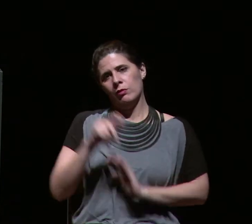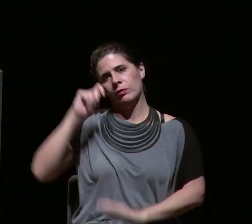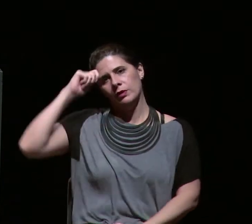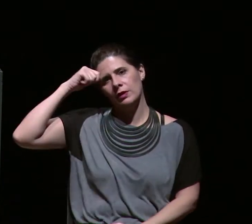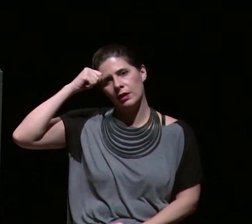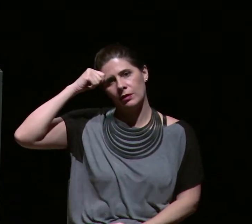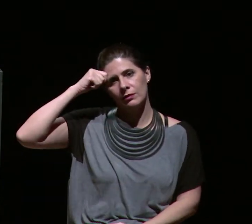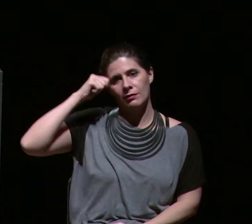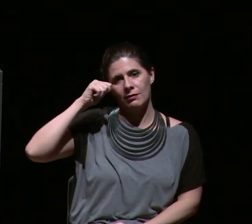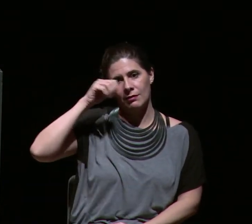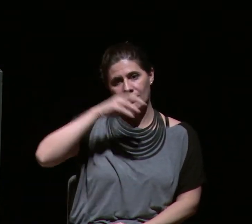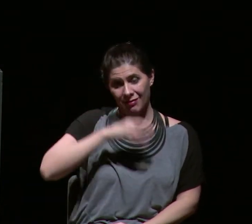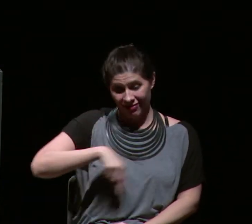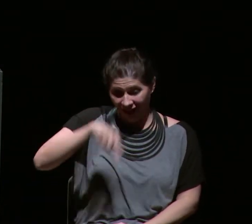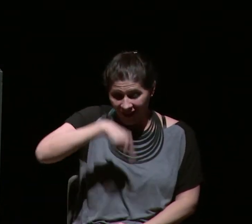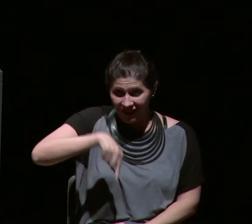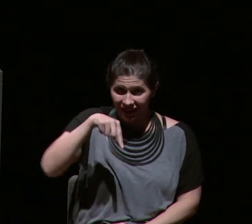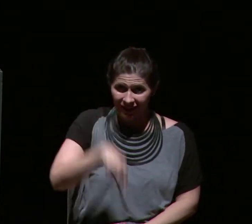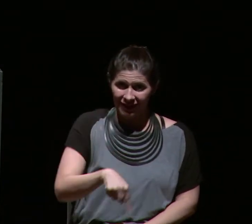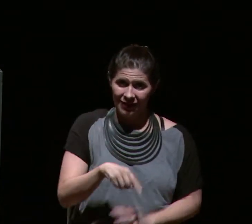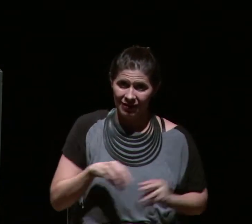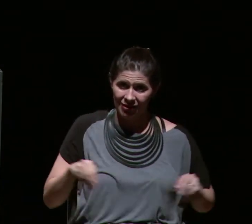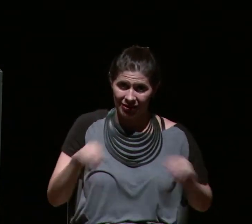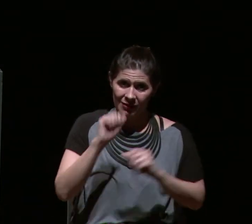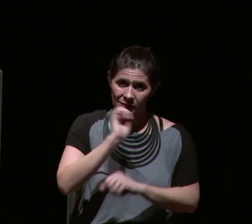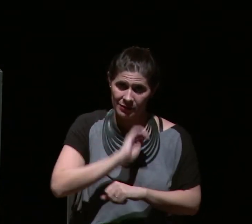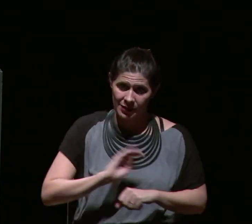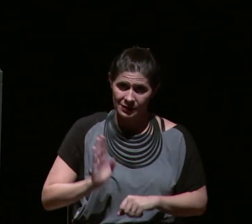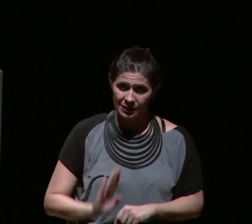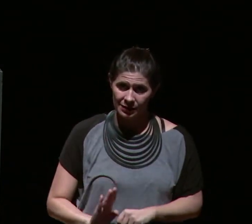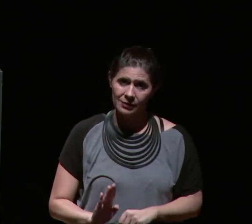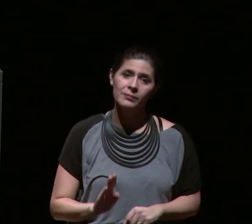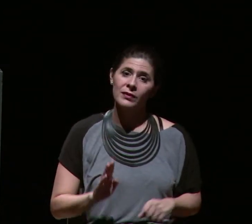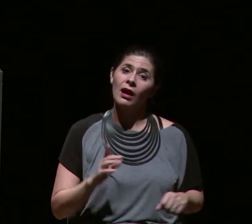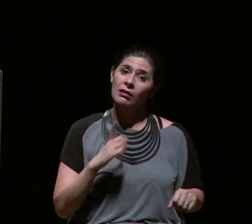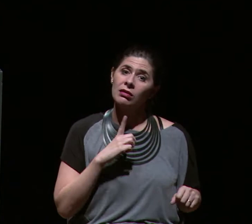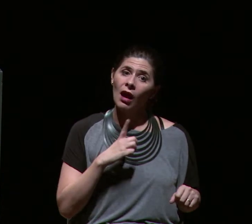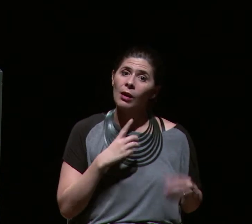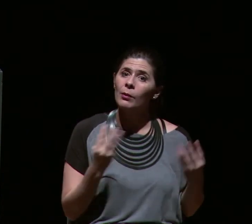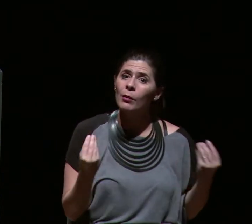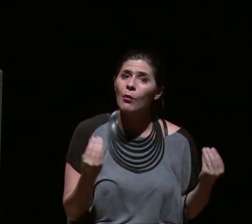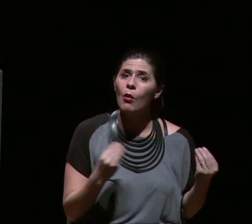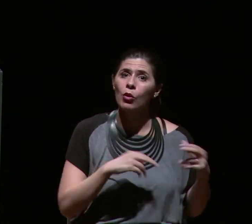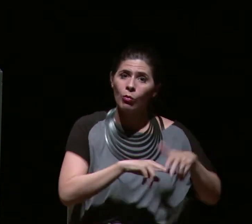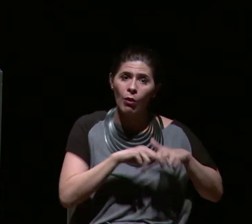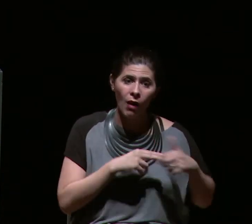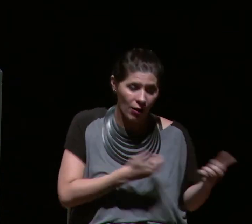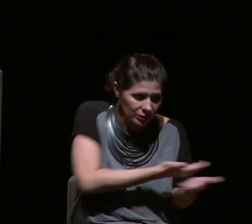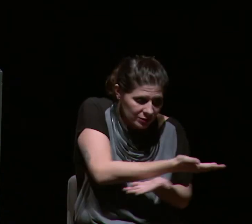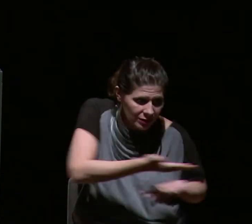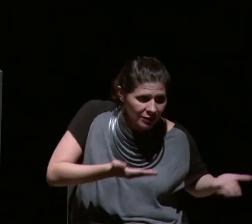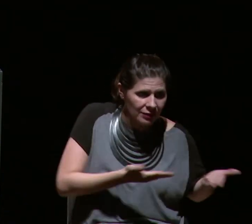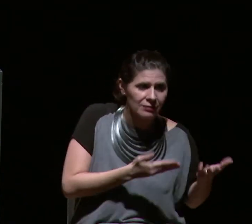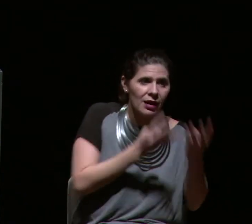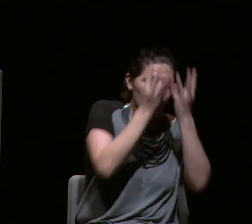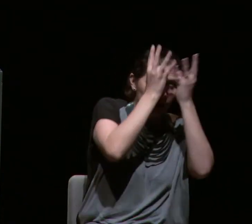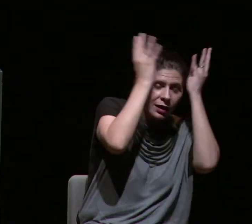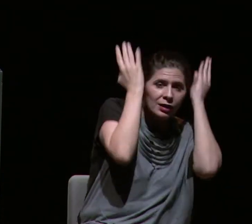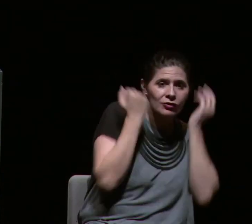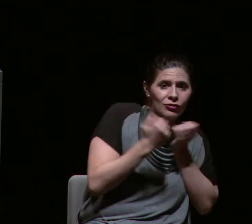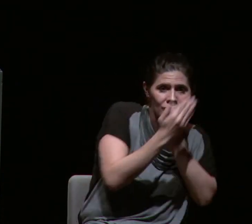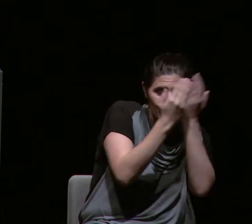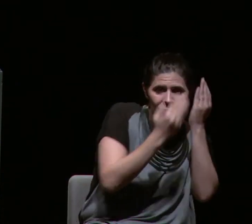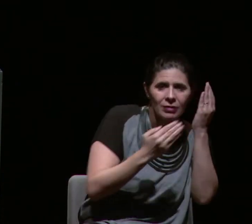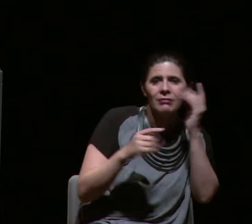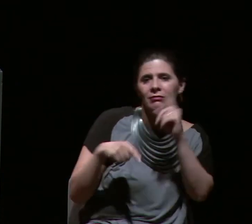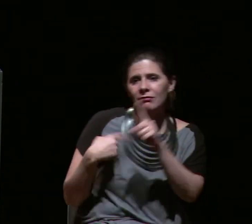manifestações afro-brasileiras se dá também pelo intercâmbio com estas populações indígenas. E, neste quesito, eu pouco posso falar sobre